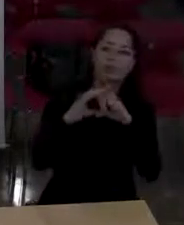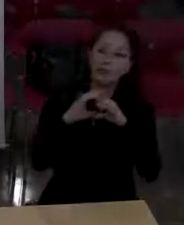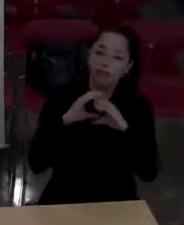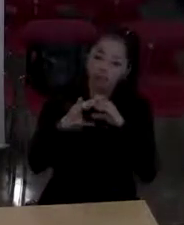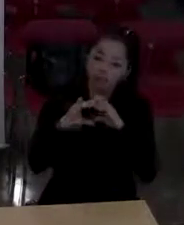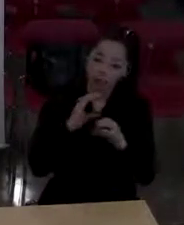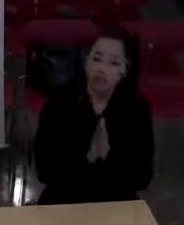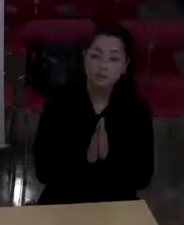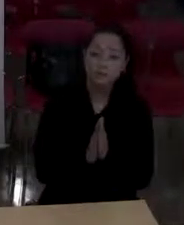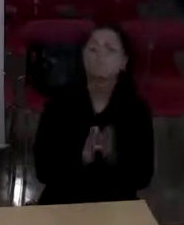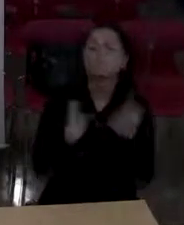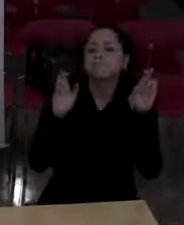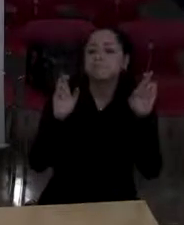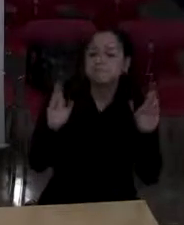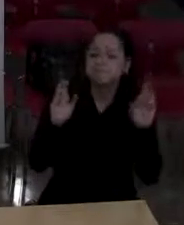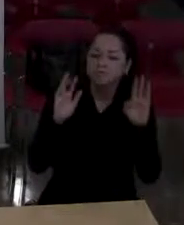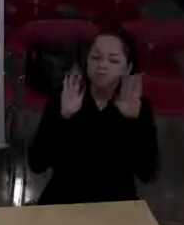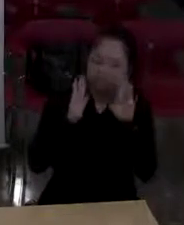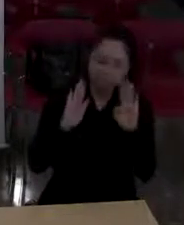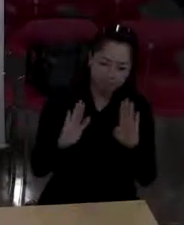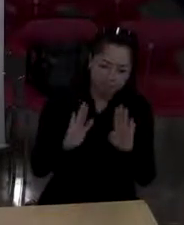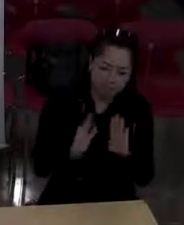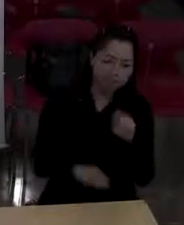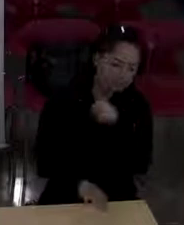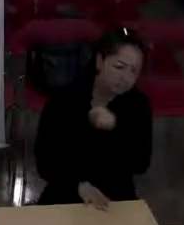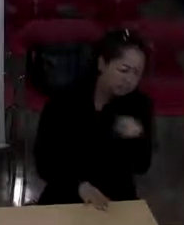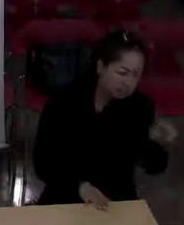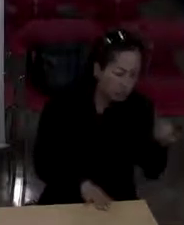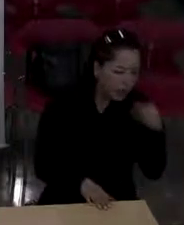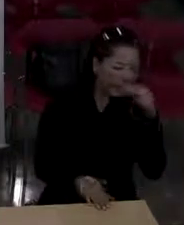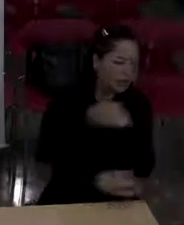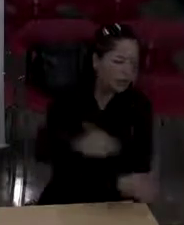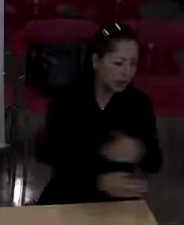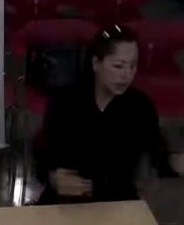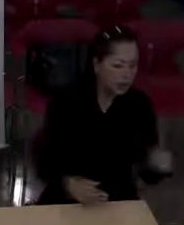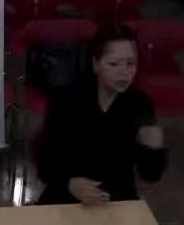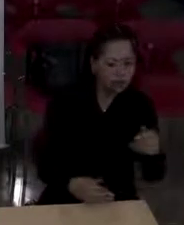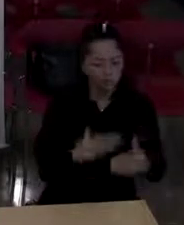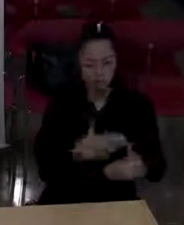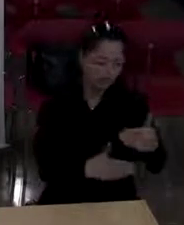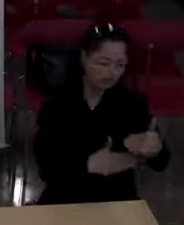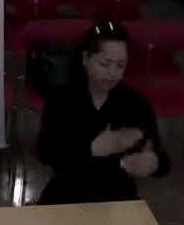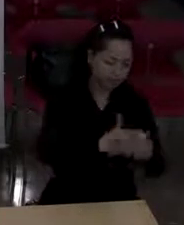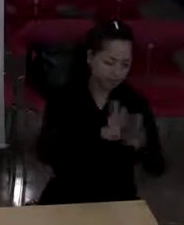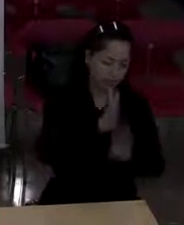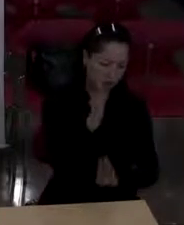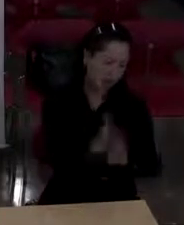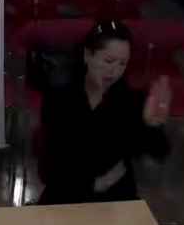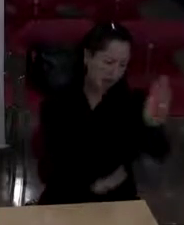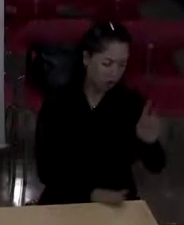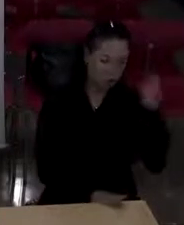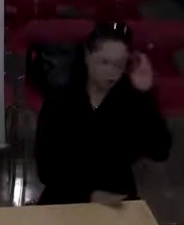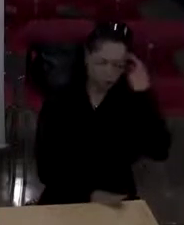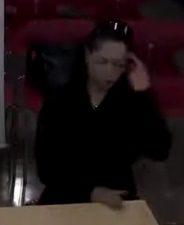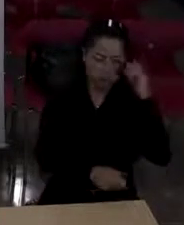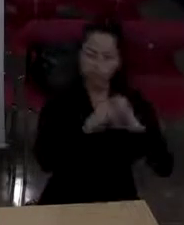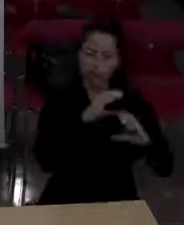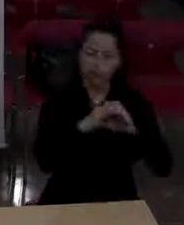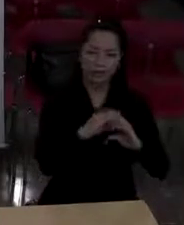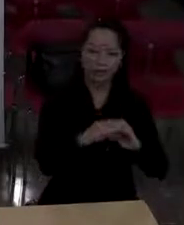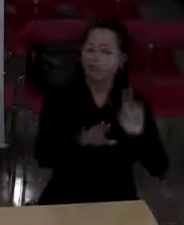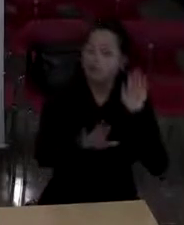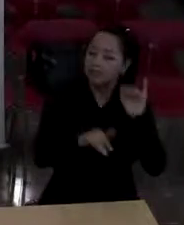del desarrollo auditivo y comunicativo en cualquier ser humano, pero en el momento que se detecta una pérdida auditiva, entonces cómo